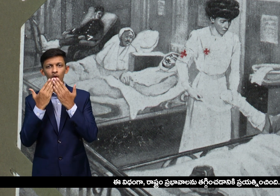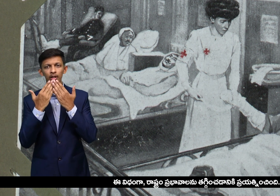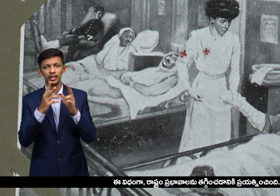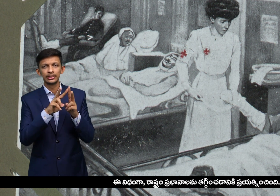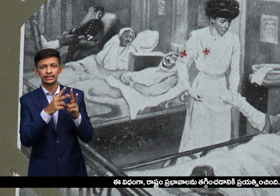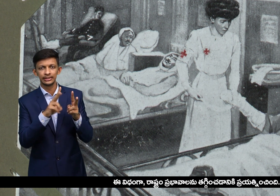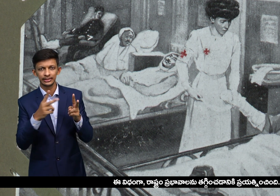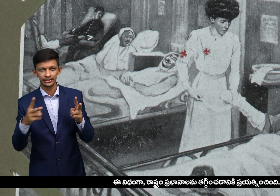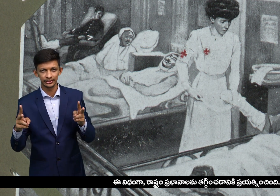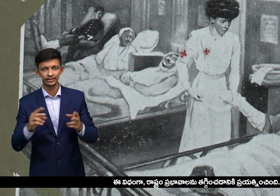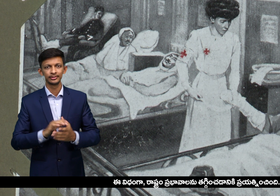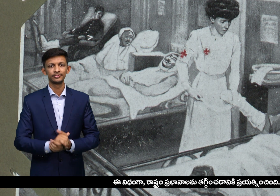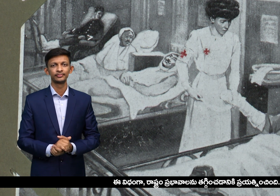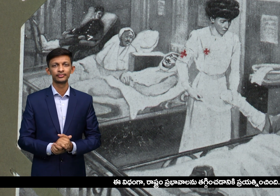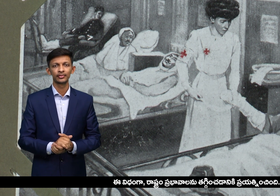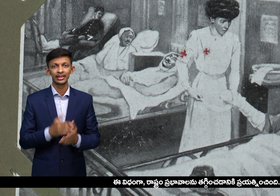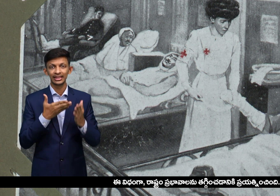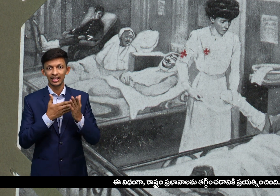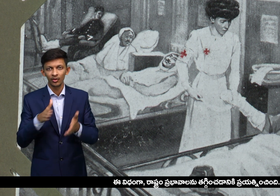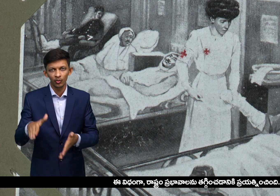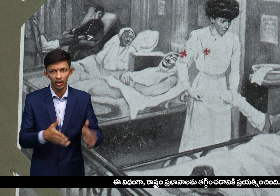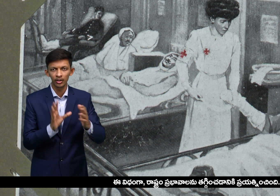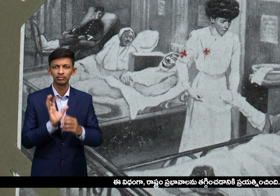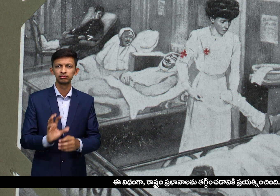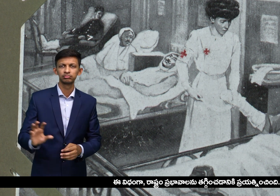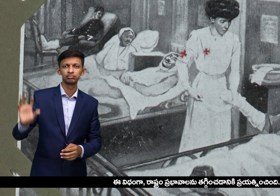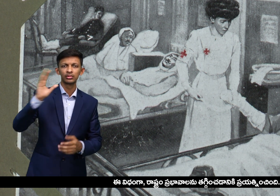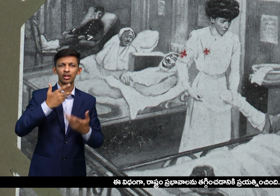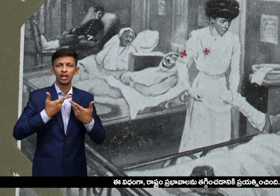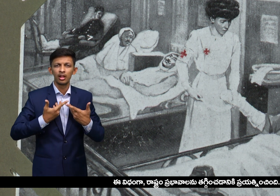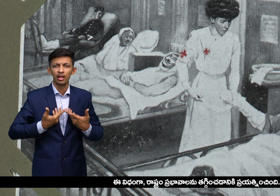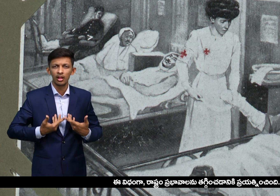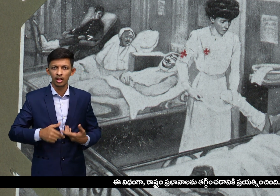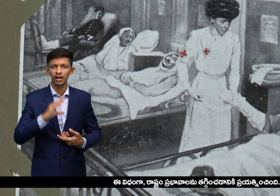విధంగా రాష్ట్రం ప్రభావాలను తగ్గించడానికి ప్రయత్నించింది.